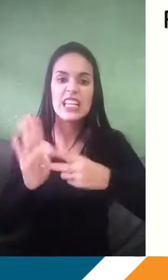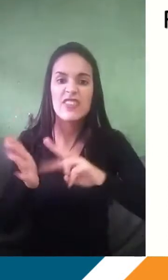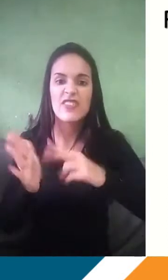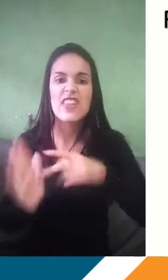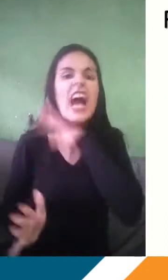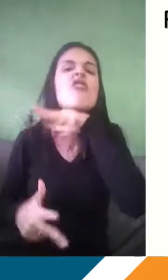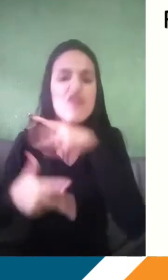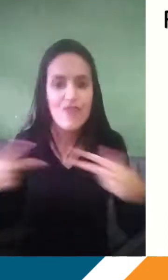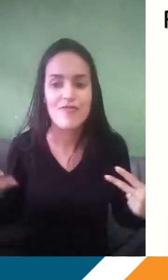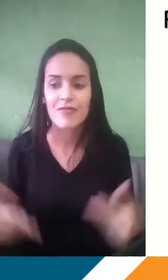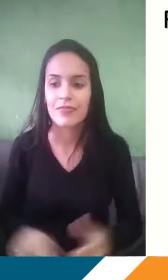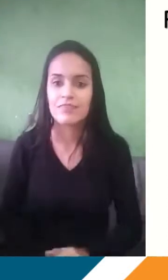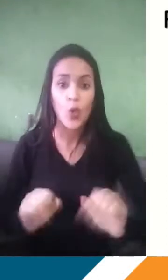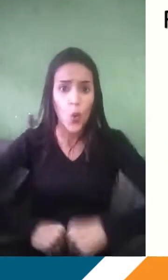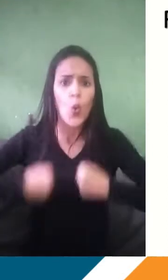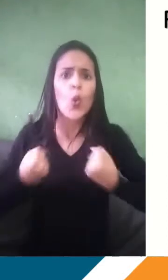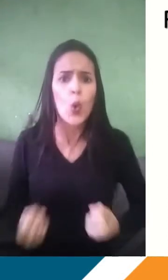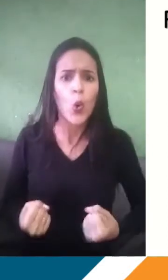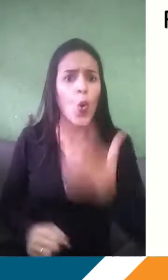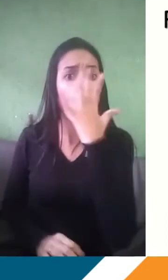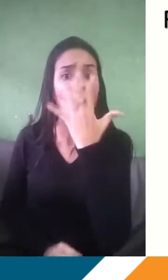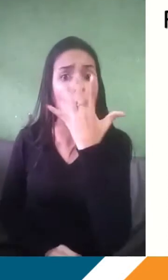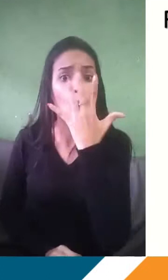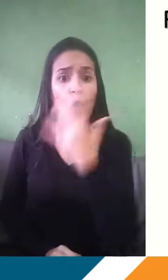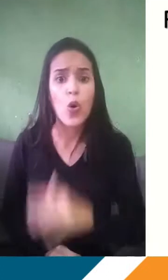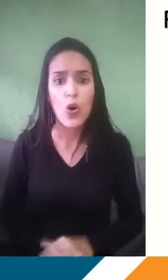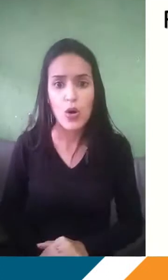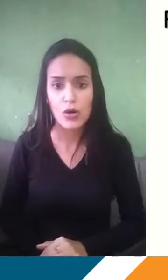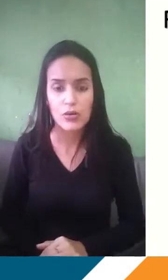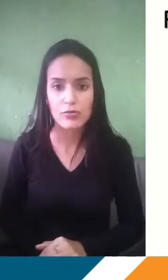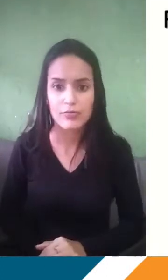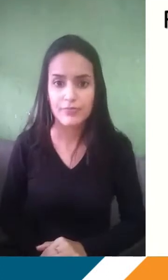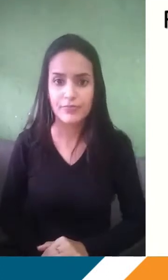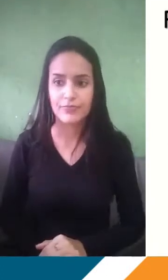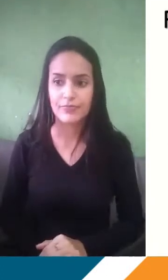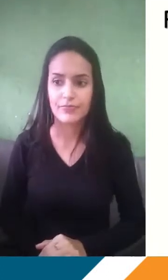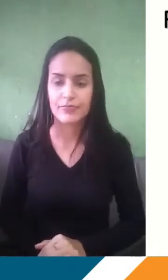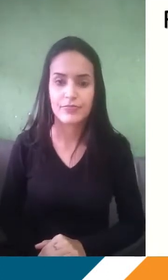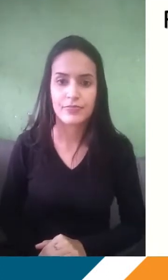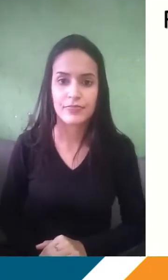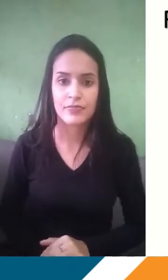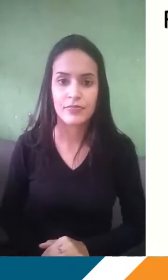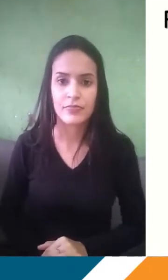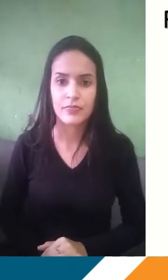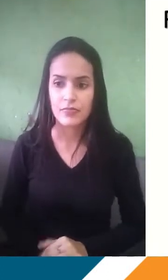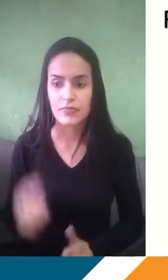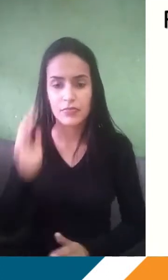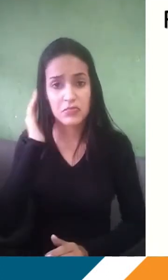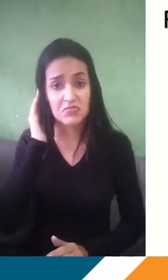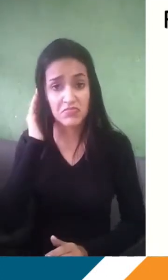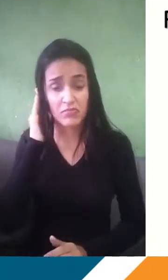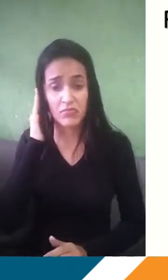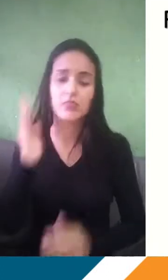uso de cores fortes e sem relação com a realidade do objeto, a utilização de cores puras e o não compromisso com